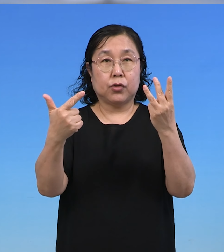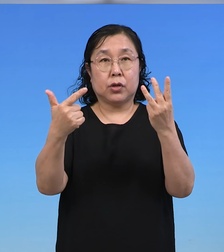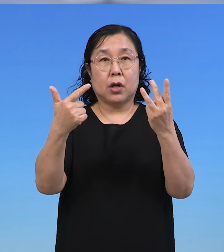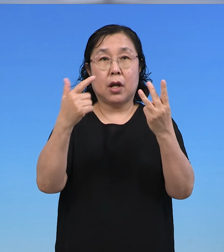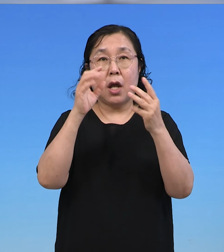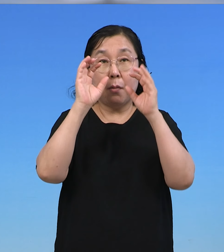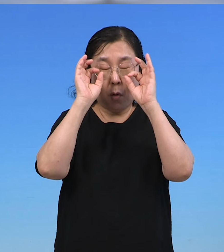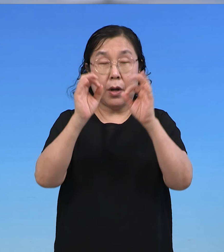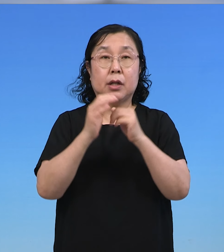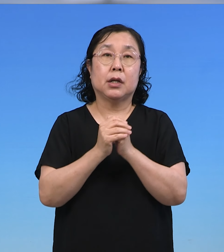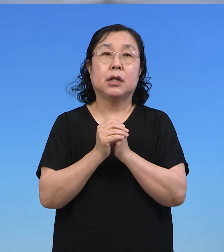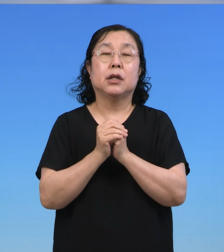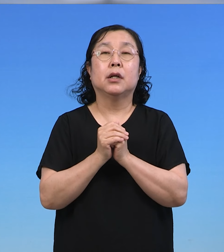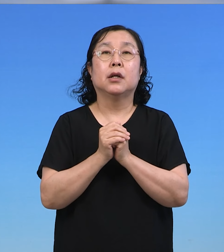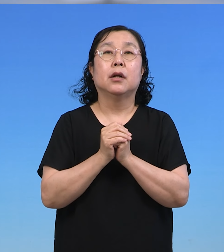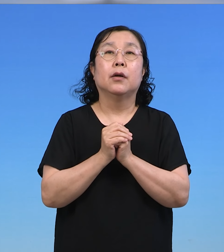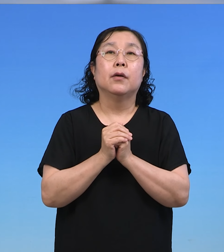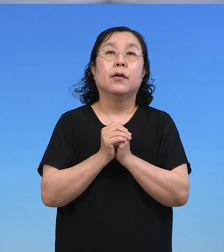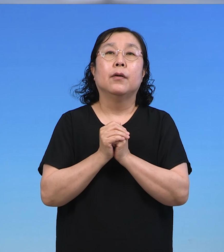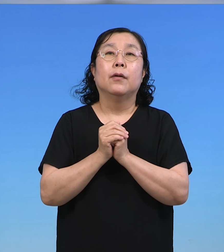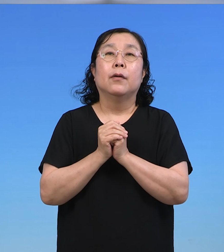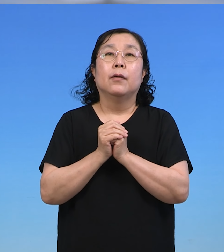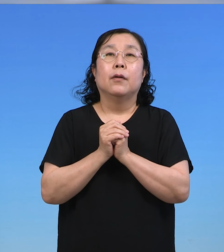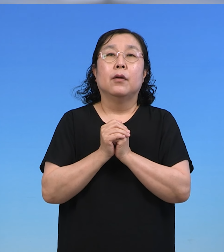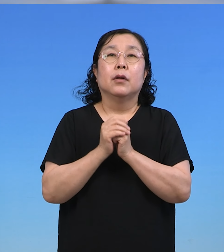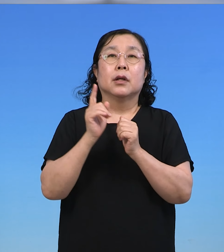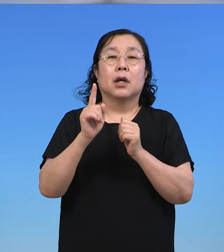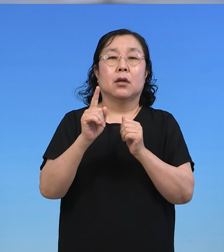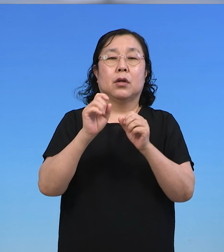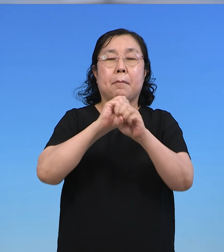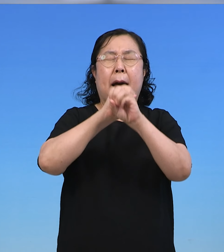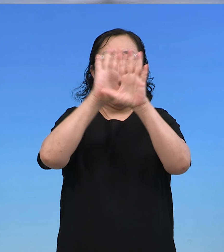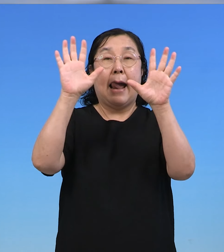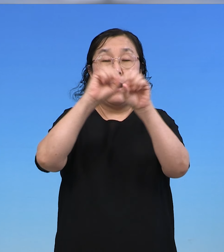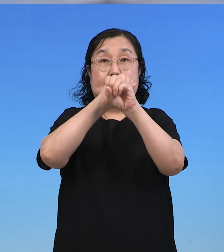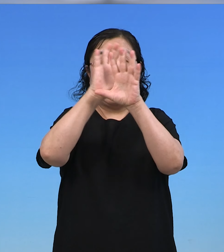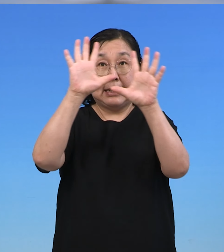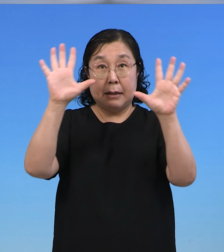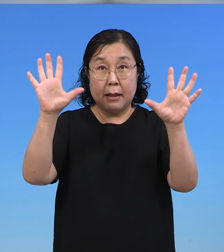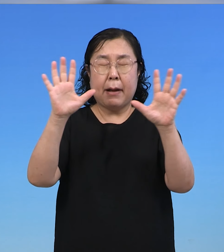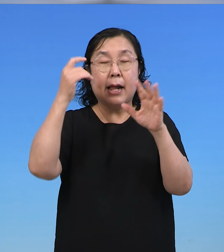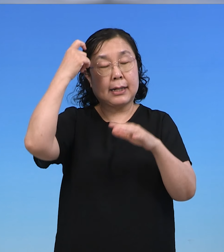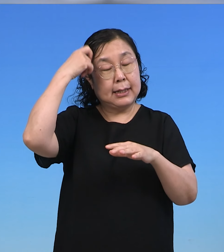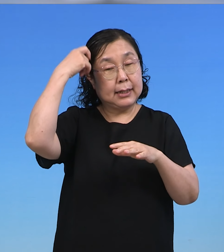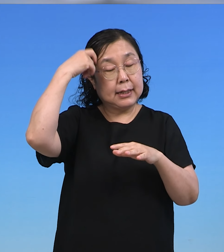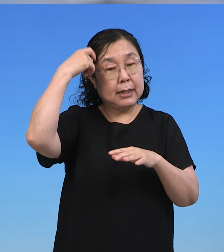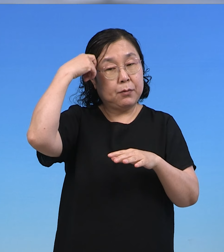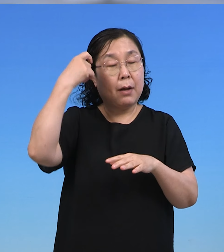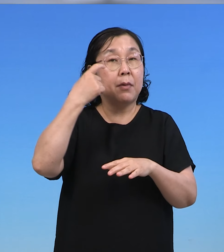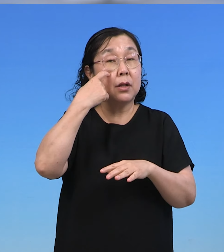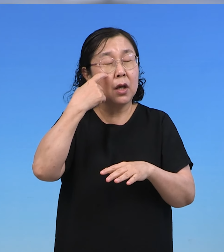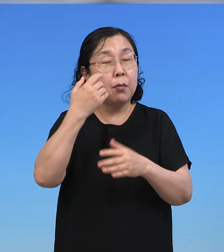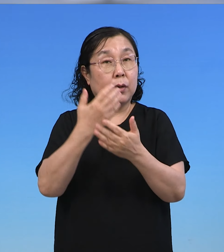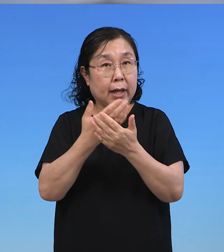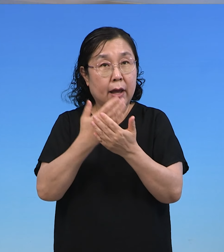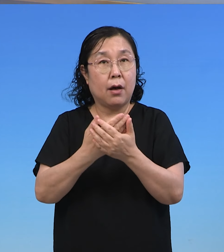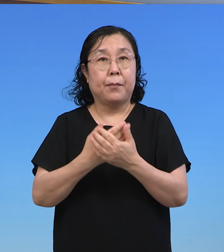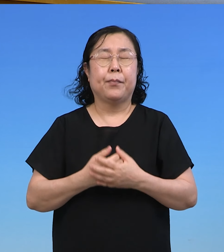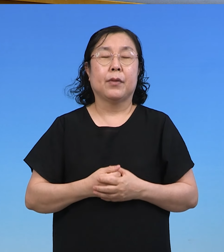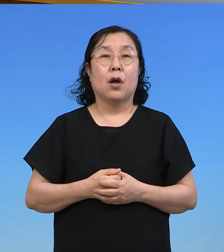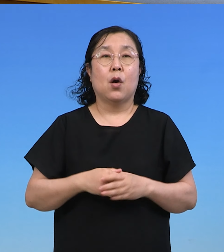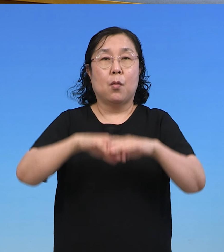본문의 이걸 뭐라 그럴까요? 그 밝음의 톤으로 한번 이 구절을 한번 느껴보십시오. 이런